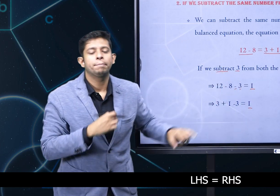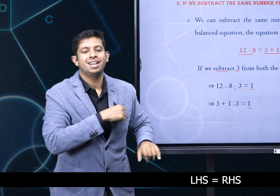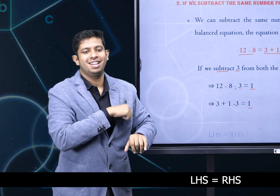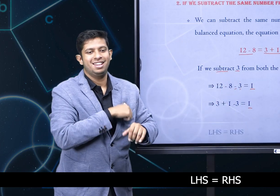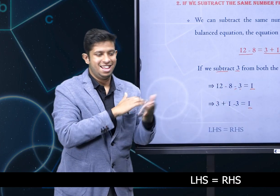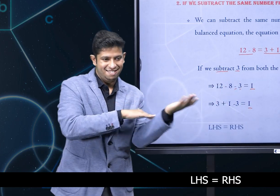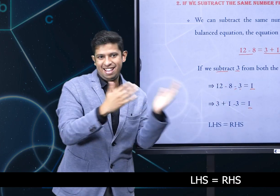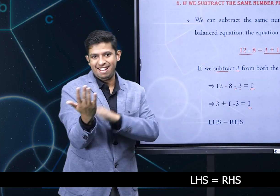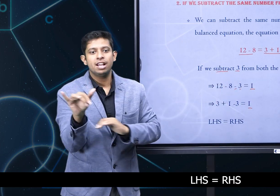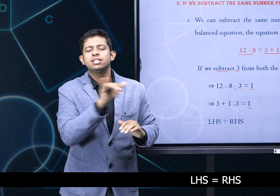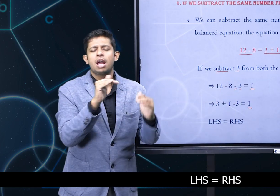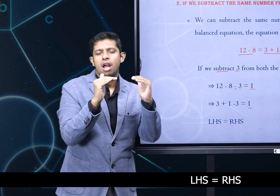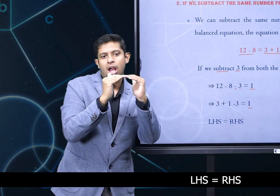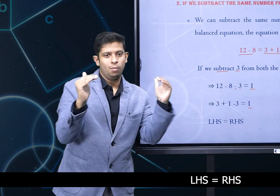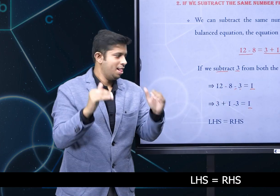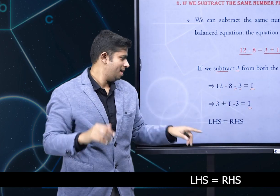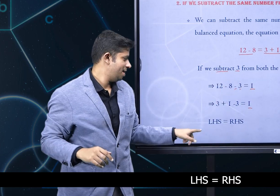LHS = RHS.